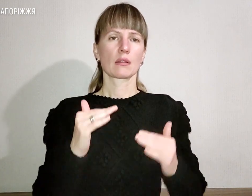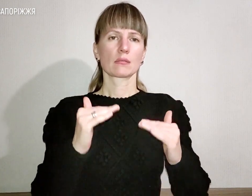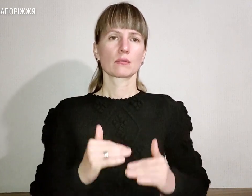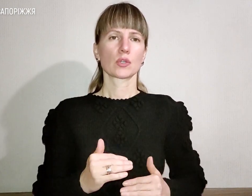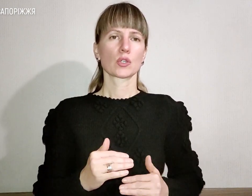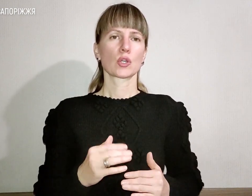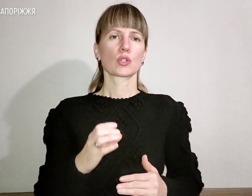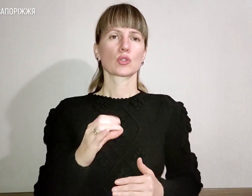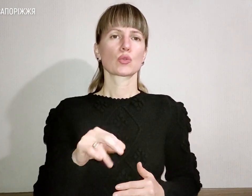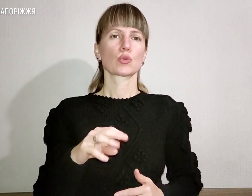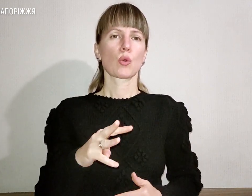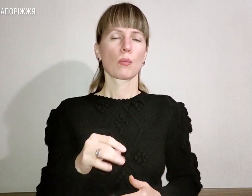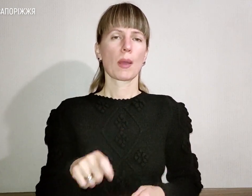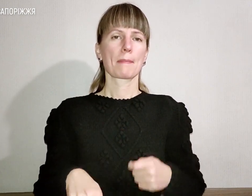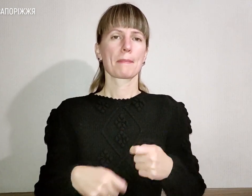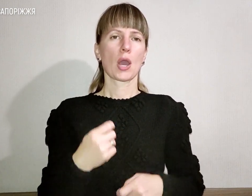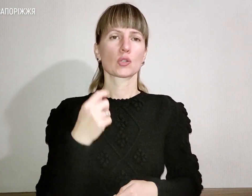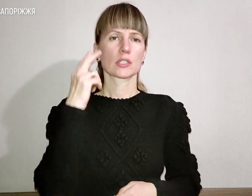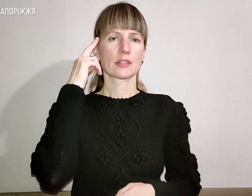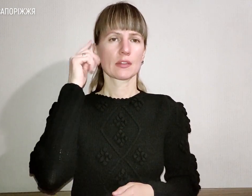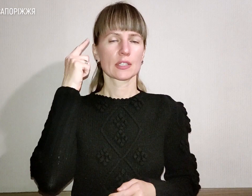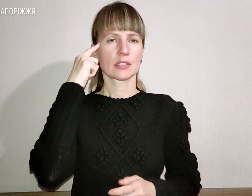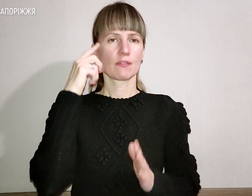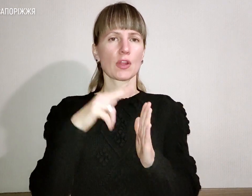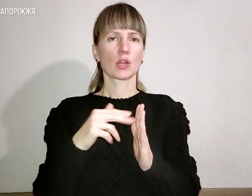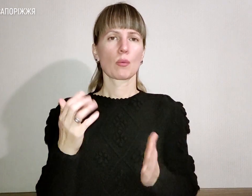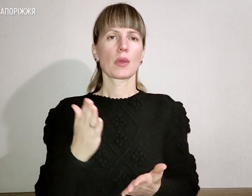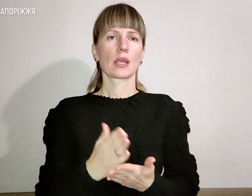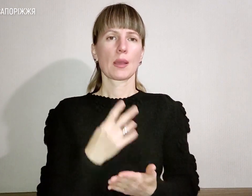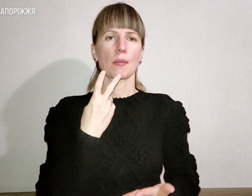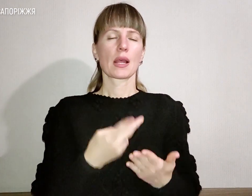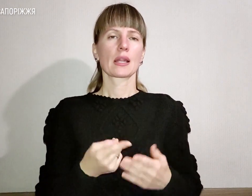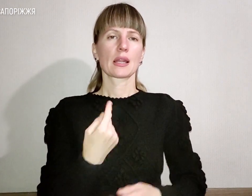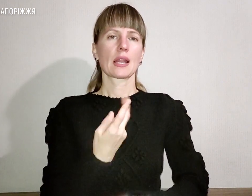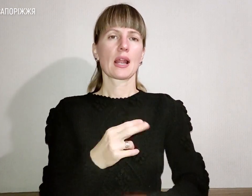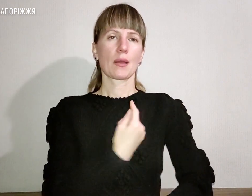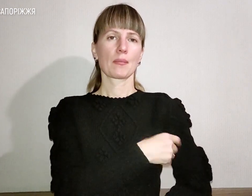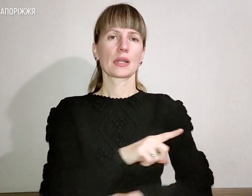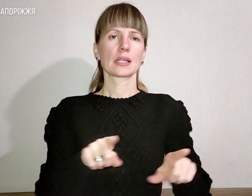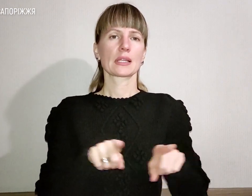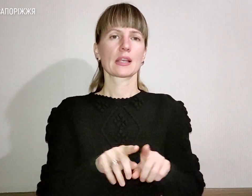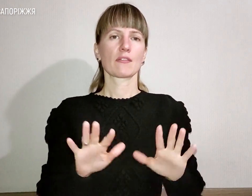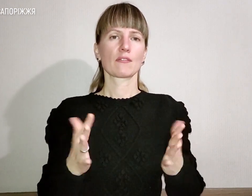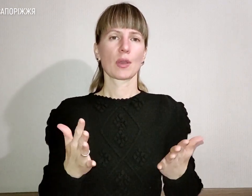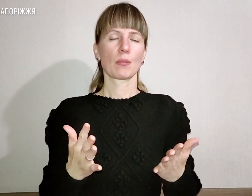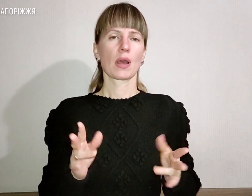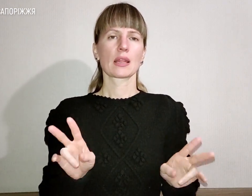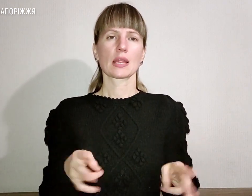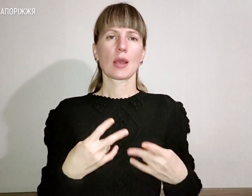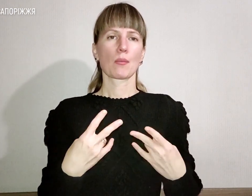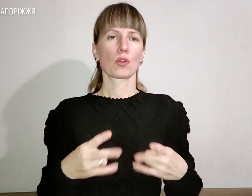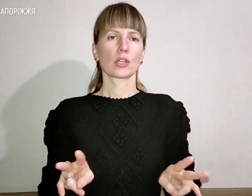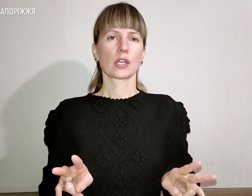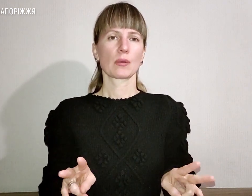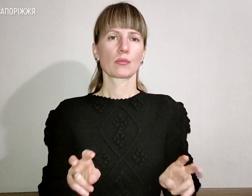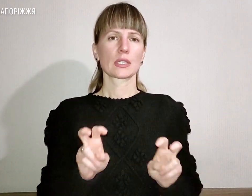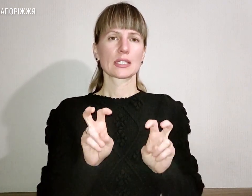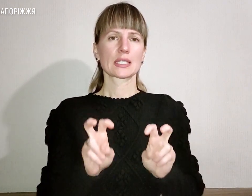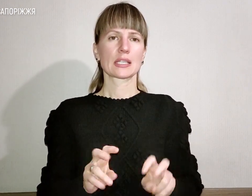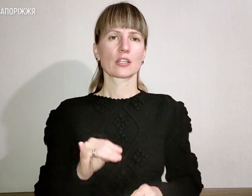судоми, порушення свідомості. Це є показаннями для госпіталізації, тому в таких випадках не потрібно сидіти, чекати, поки